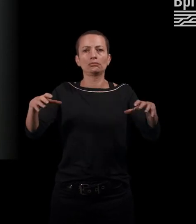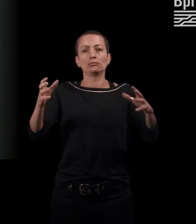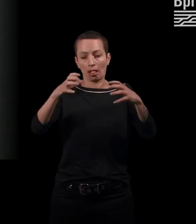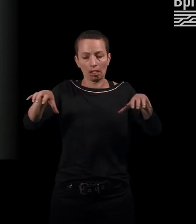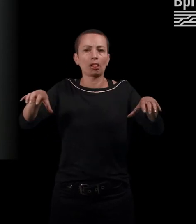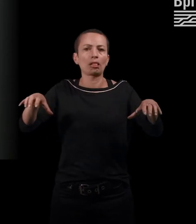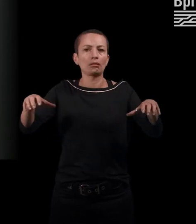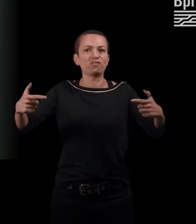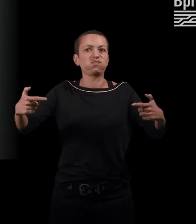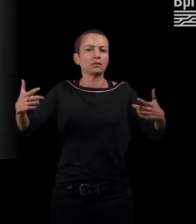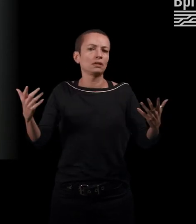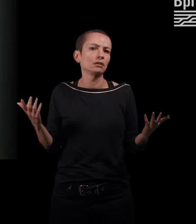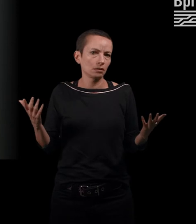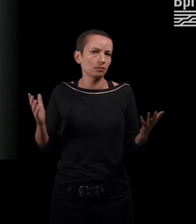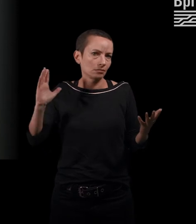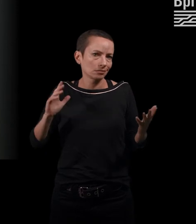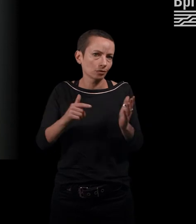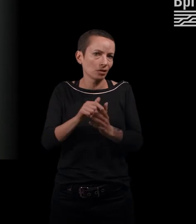groupes qui se faisaient face,